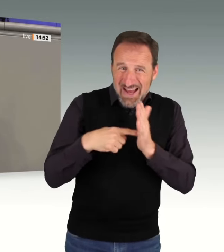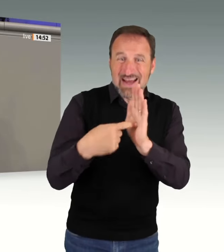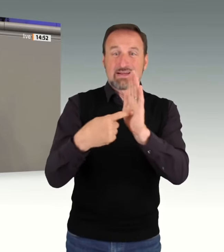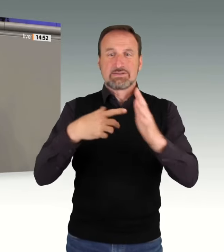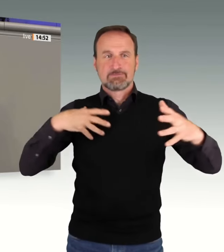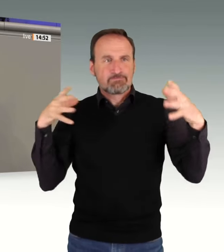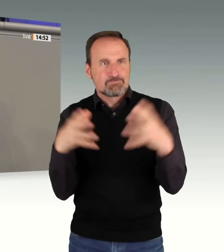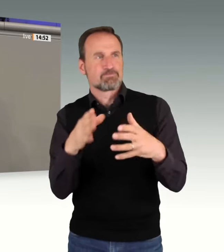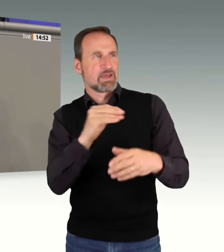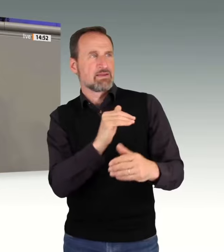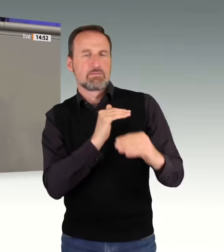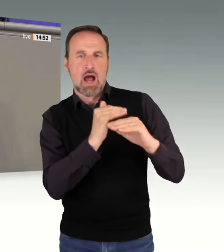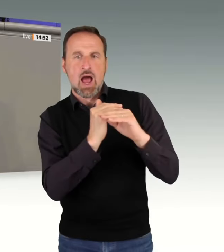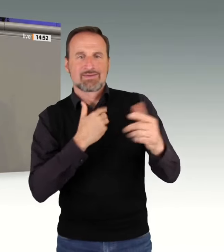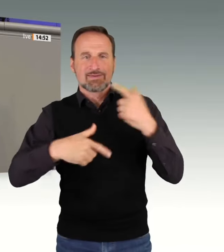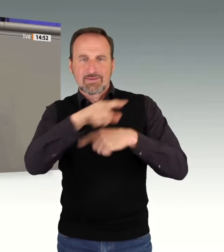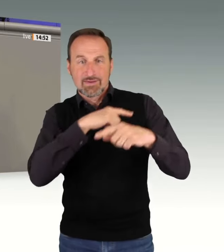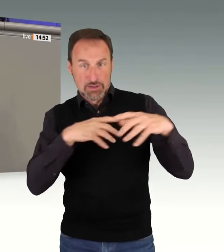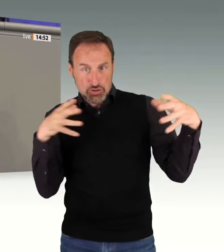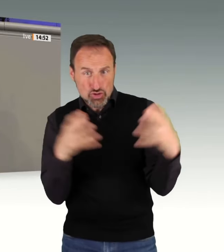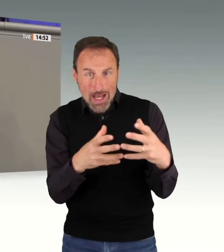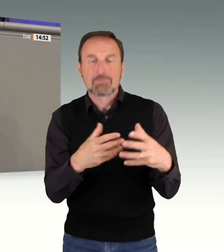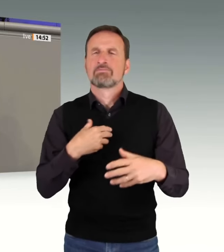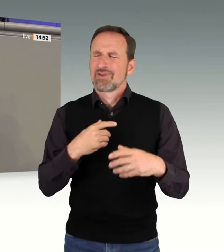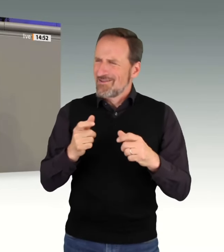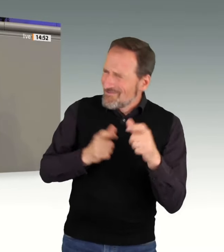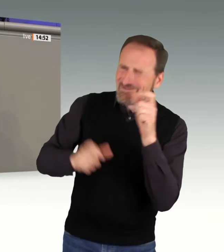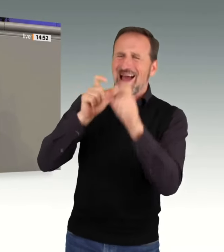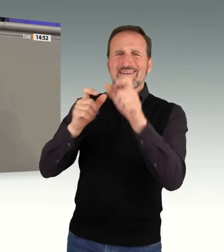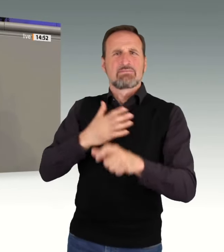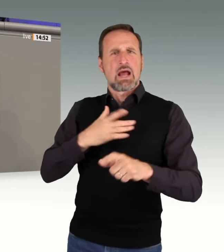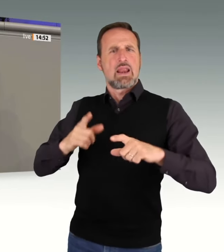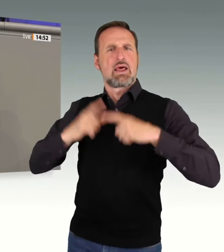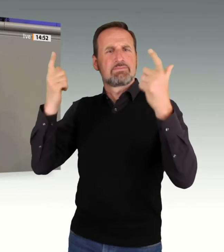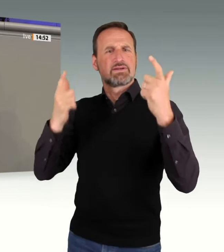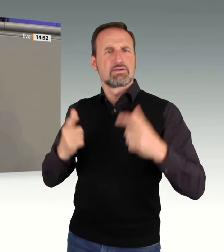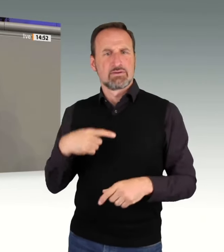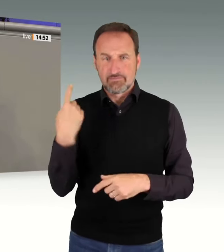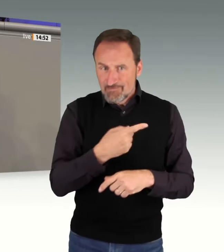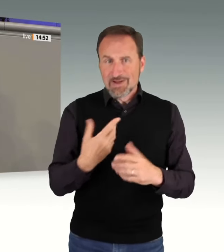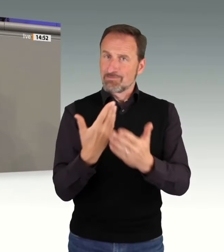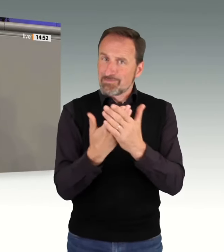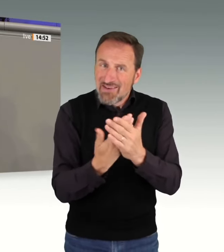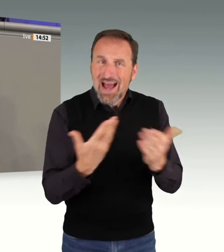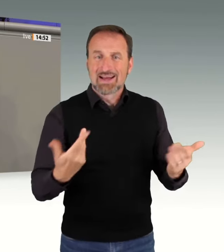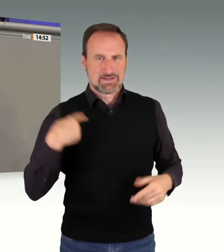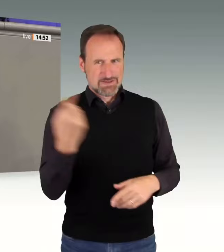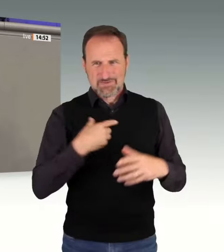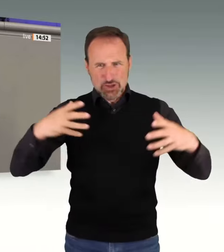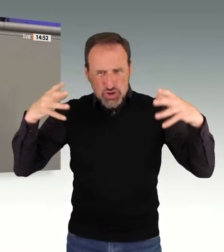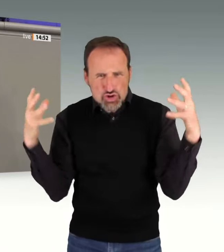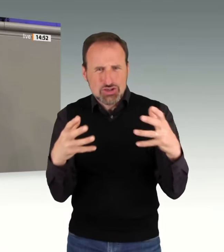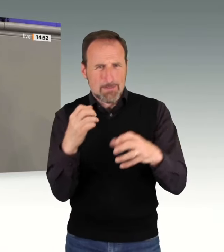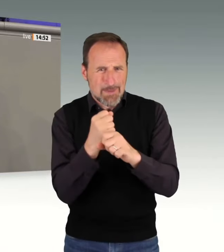und auch einschließlich der Leadership derer, die hier anwesend sind im Saal des Bundestages. Ich danke jedem und